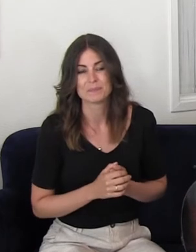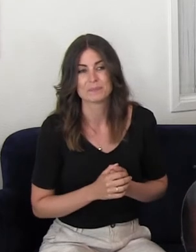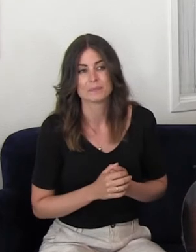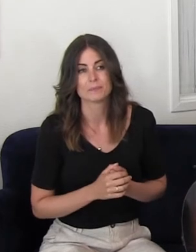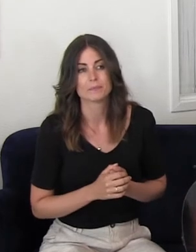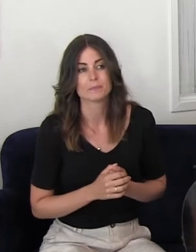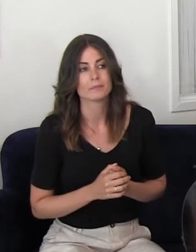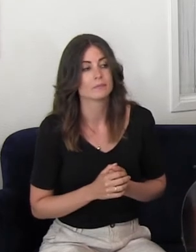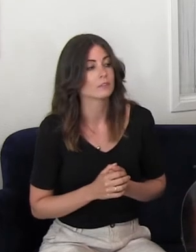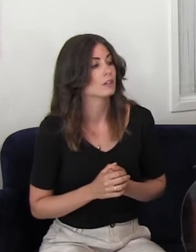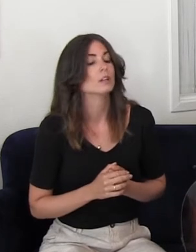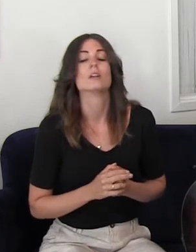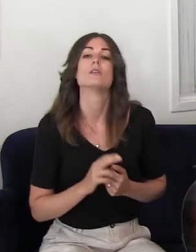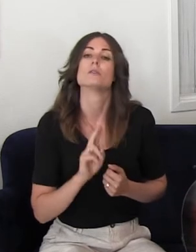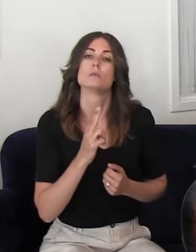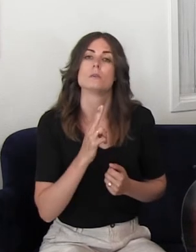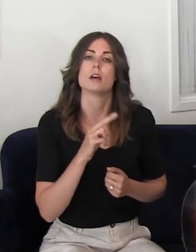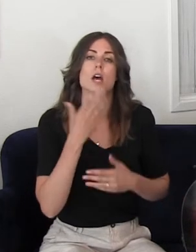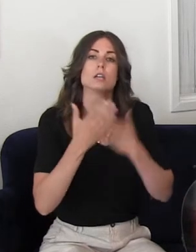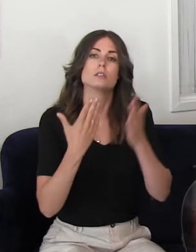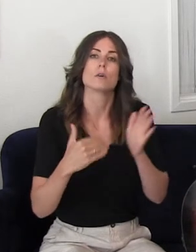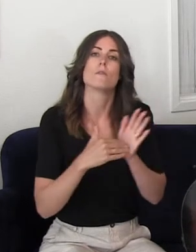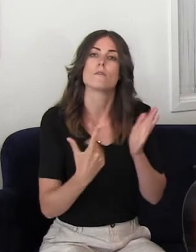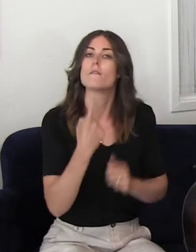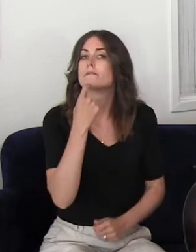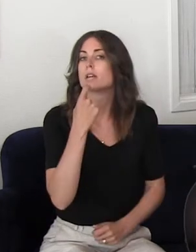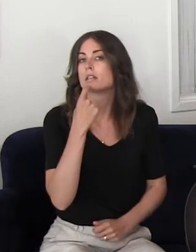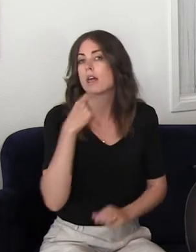Nu ska vi ta en låt som kommer ifrån Finland från början.